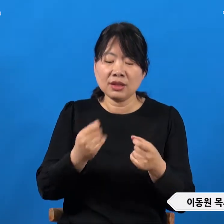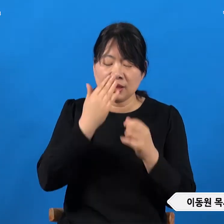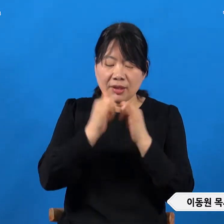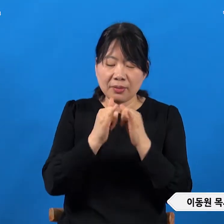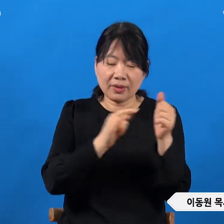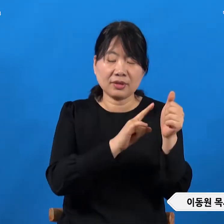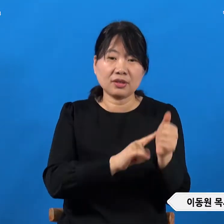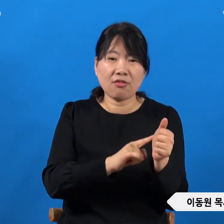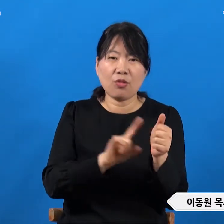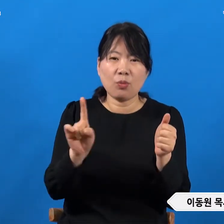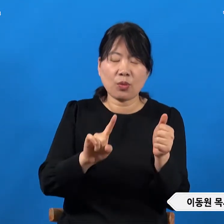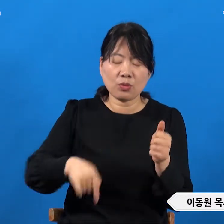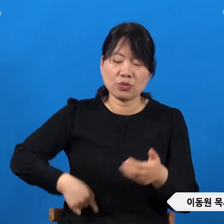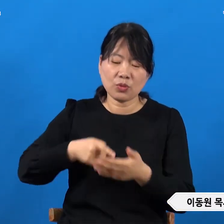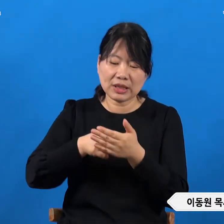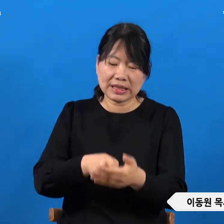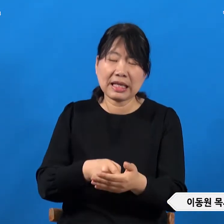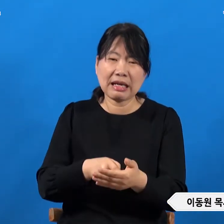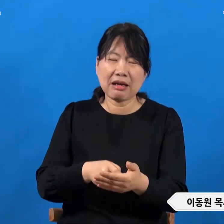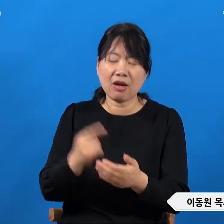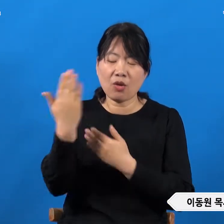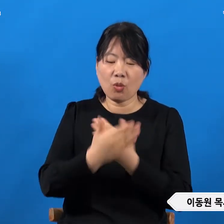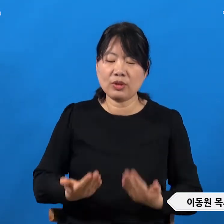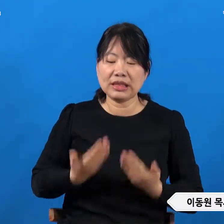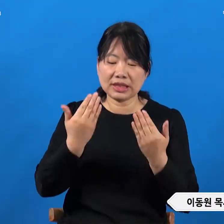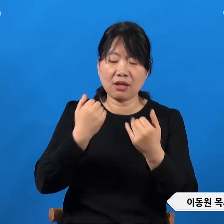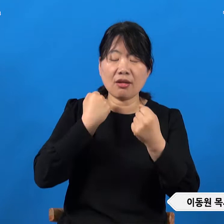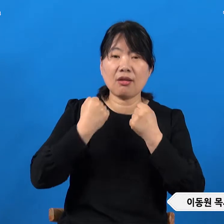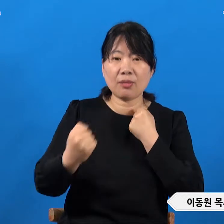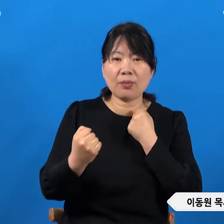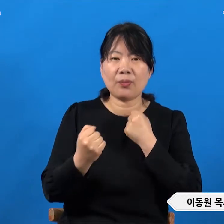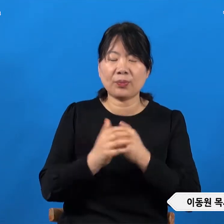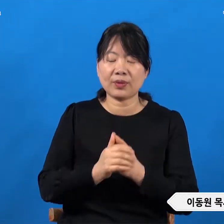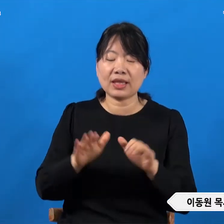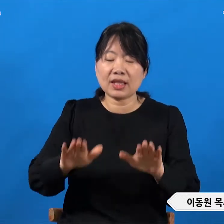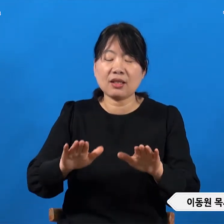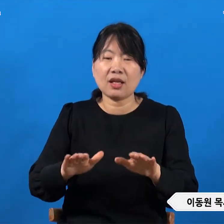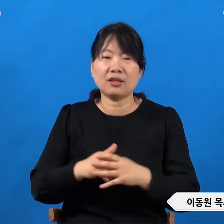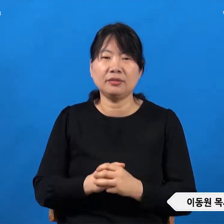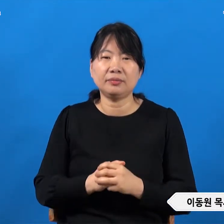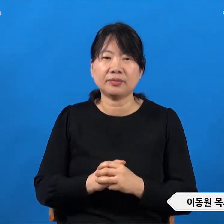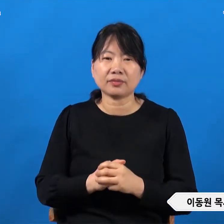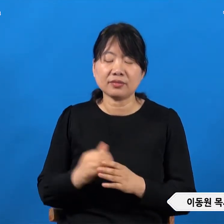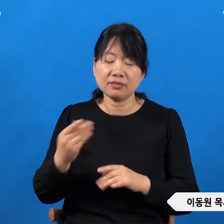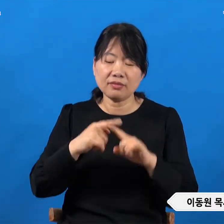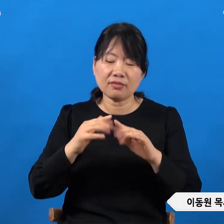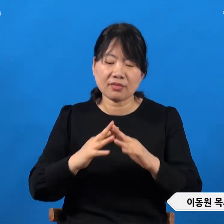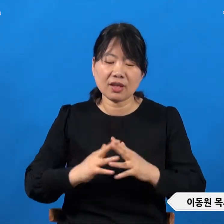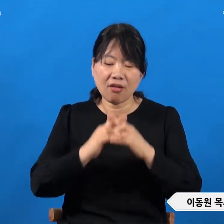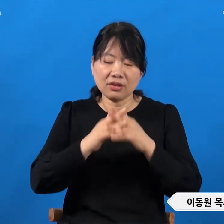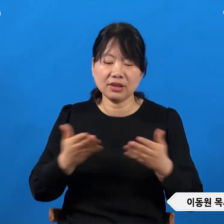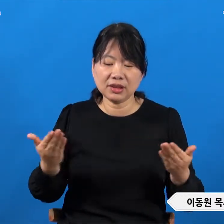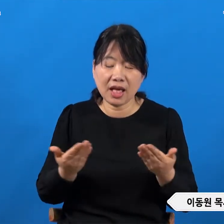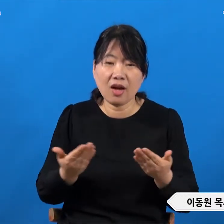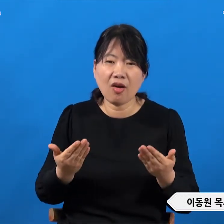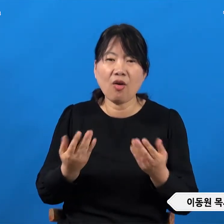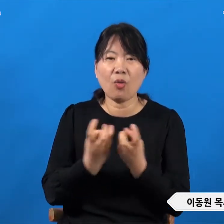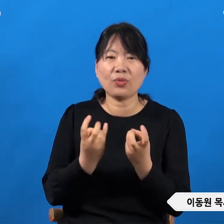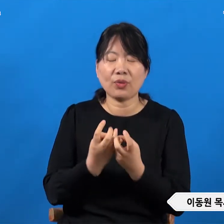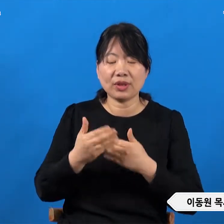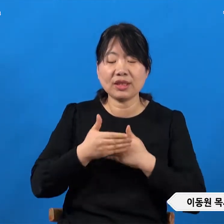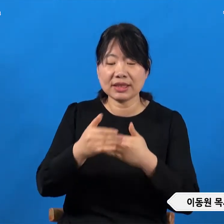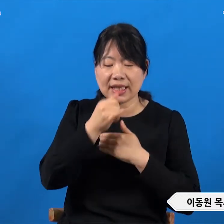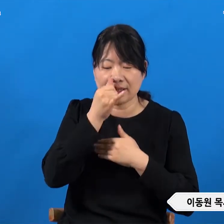이스라엘 백성들의 초지일관한 헌신에도 불구하고, 자, 성전 건축의 사역, 그 사역은